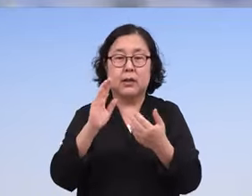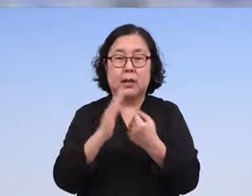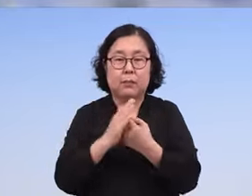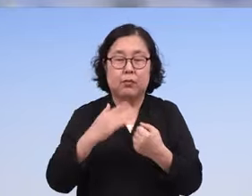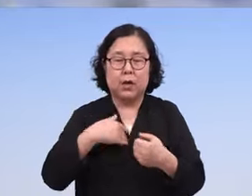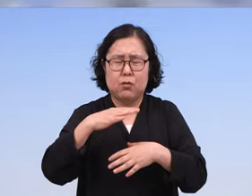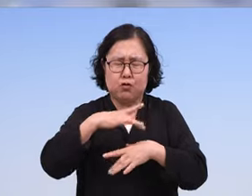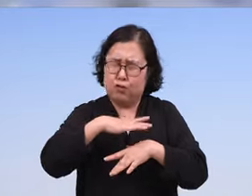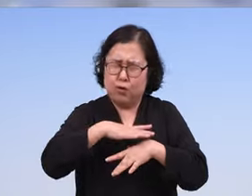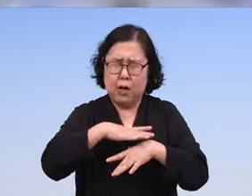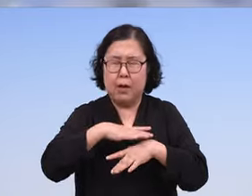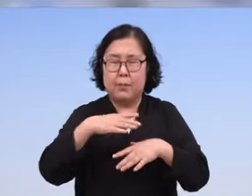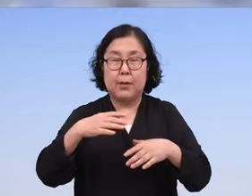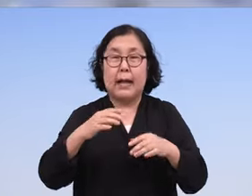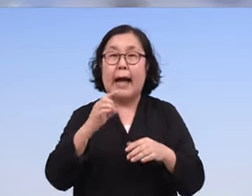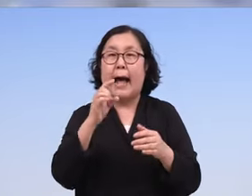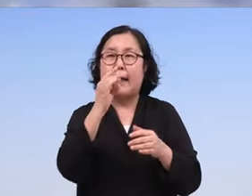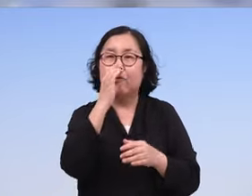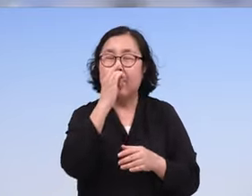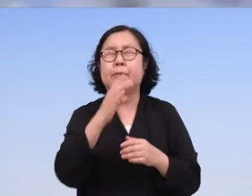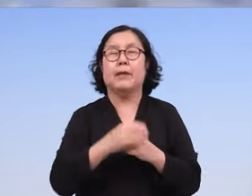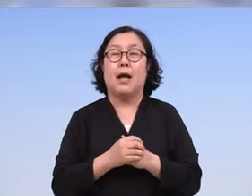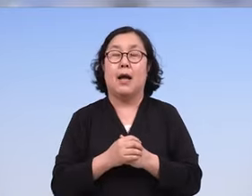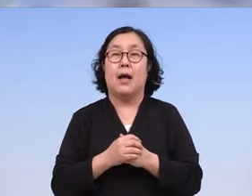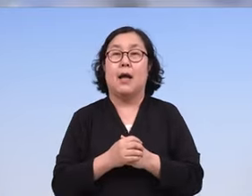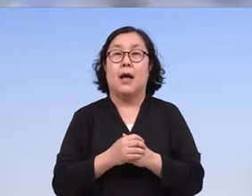성경적이 아닙니다. 믿는 우리에게는.